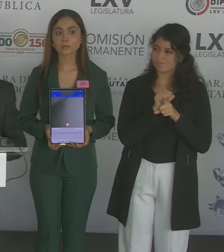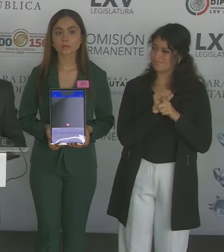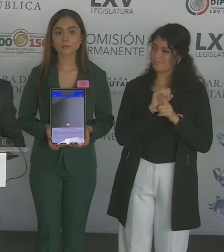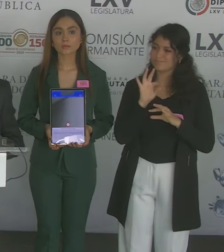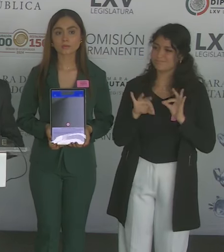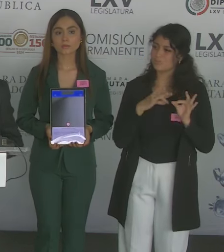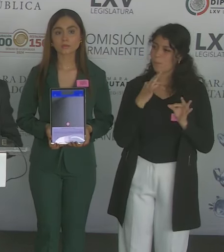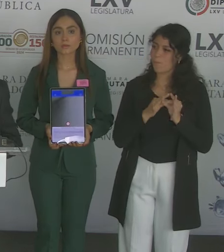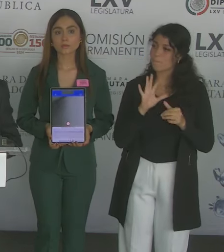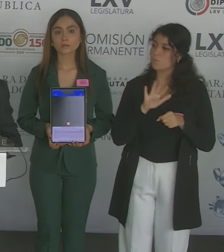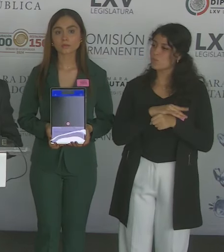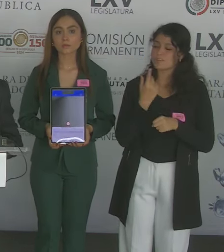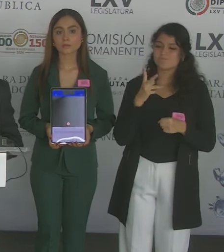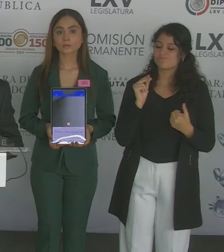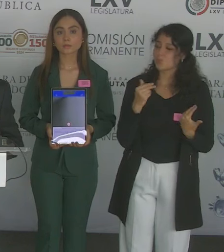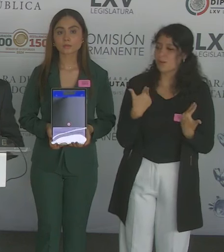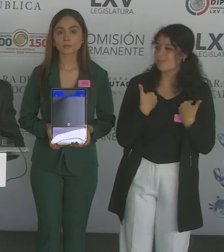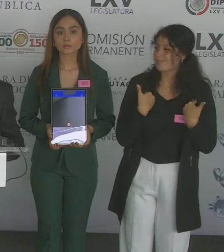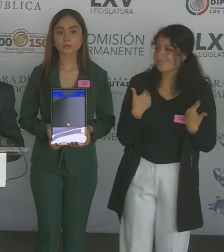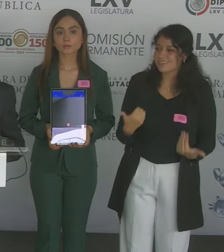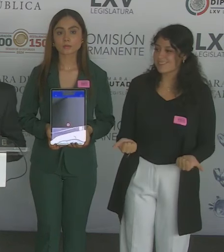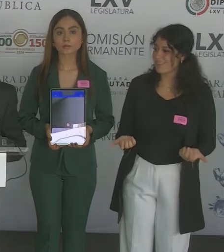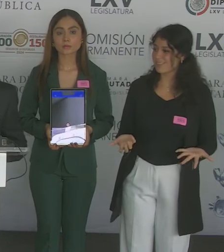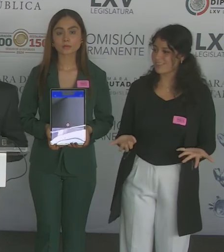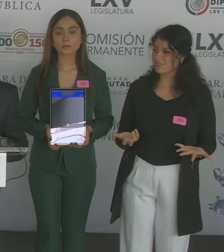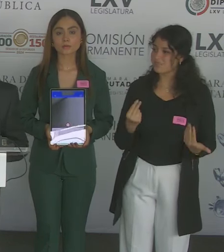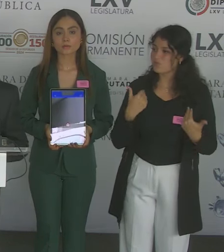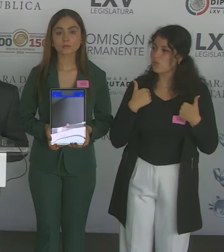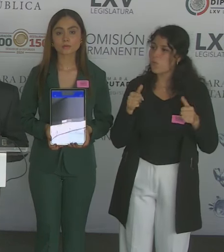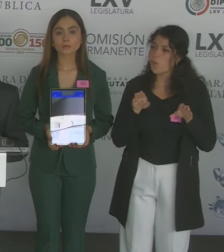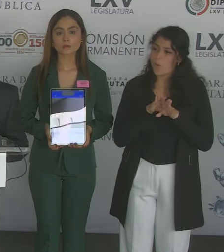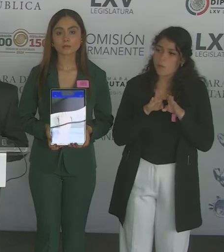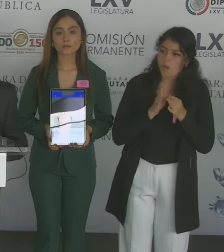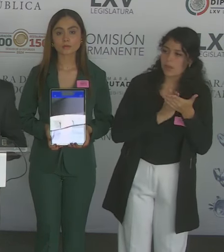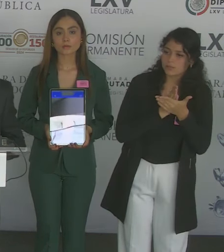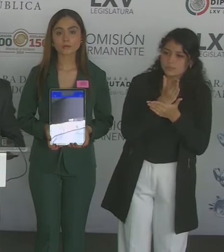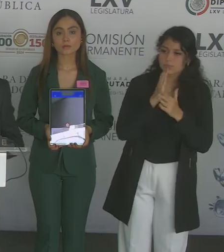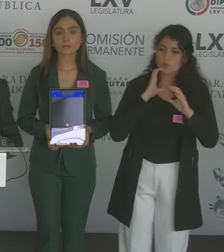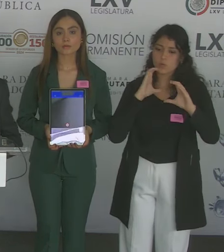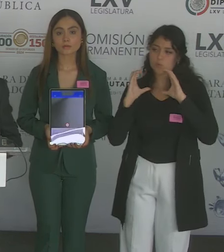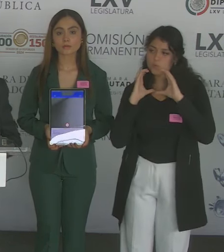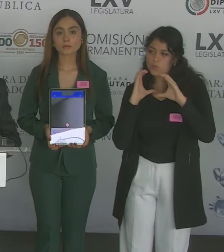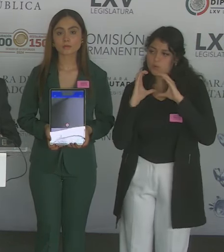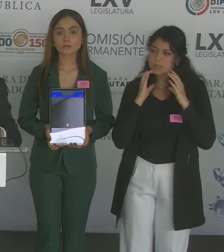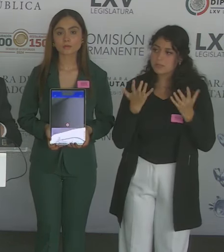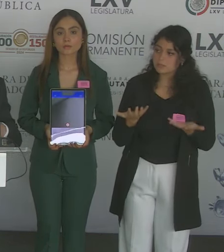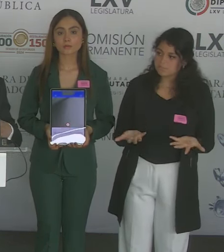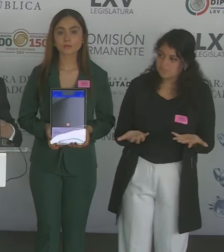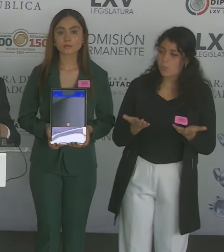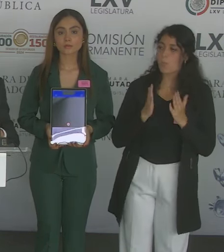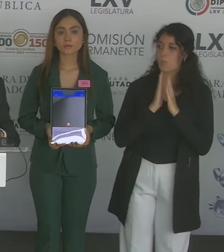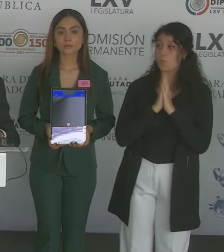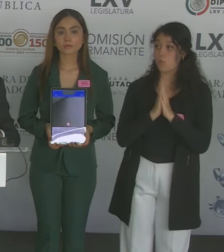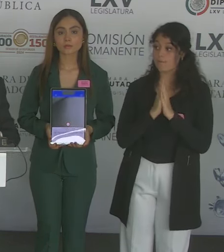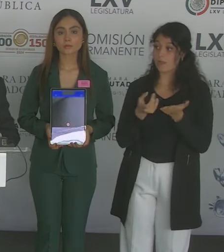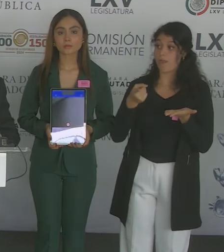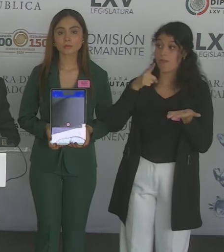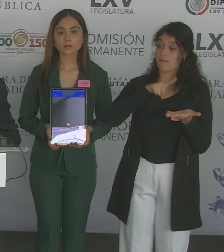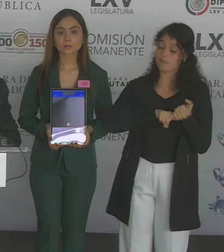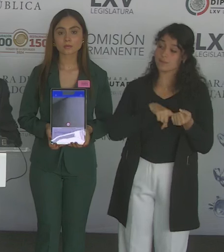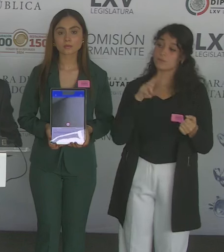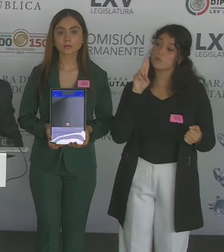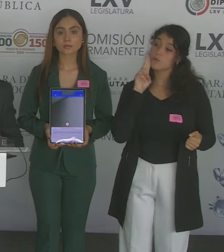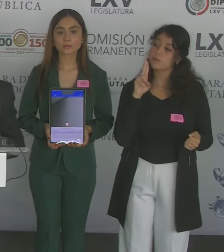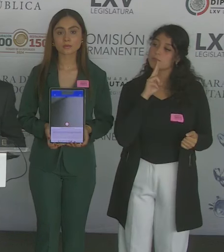no comprender por no poder tener esta facilidad de comunicación así que dentro de las noticias que a veces